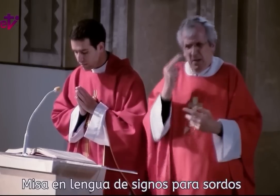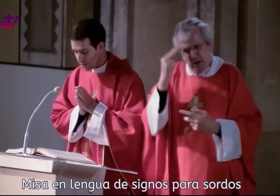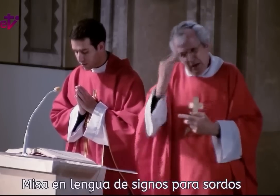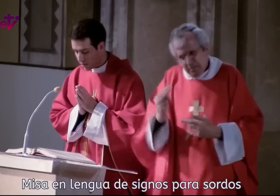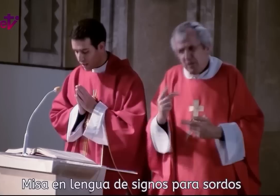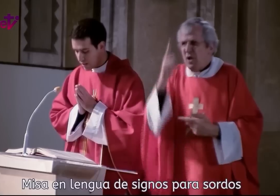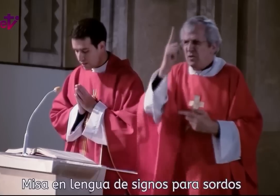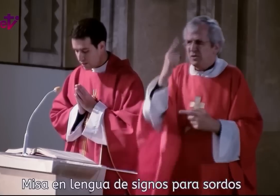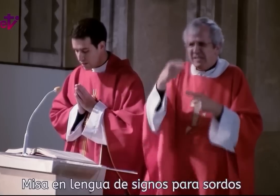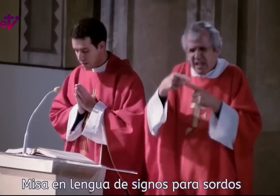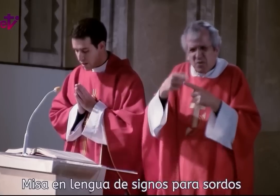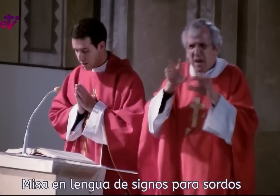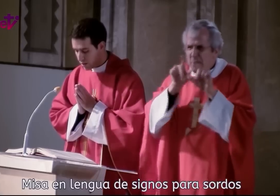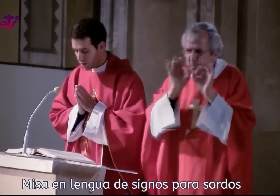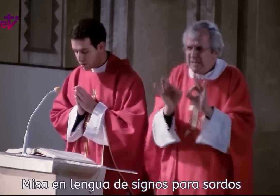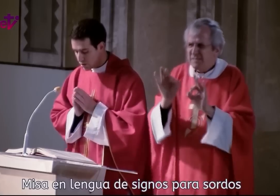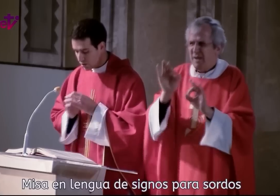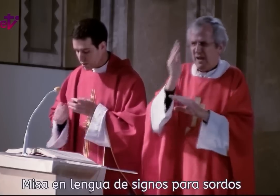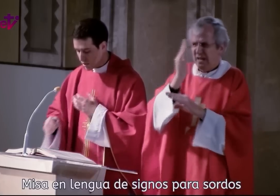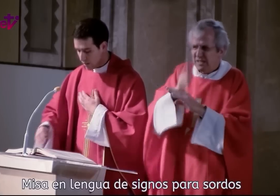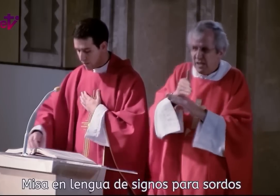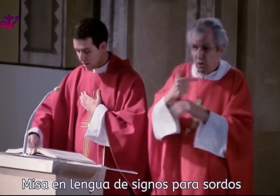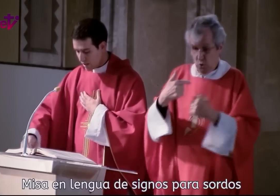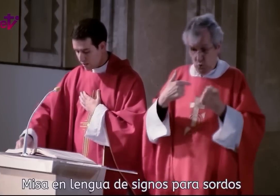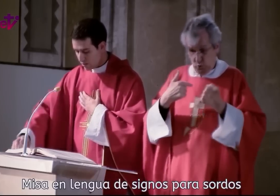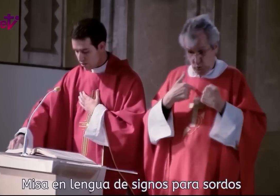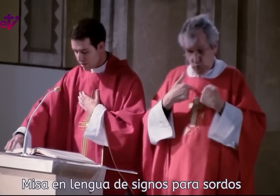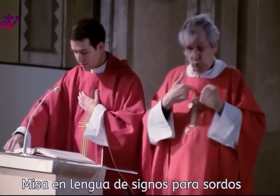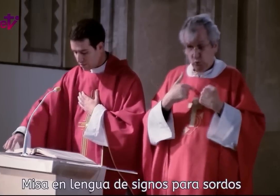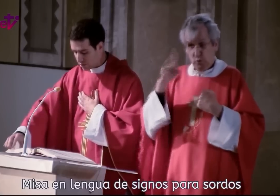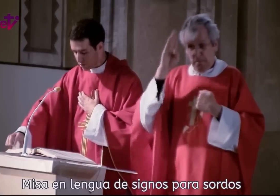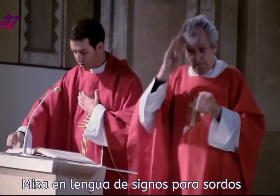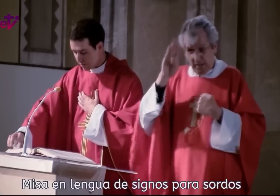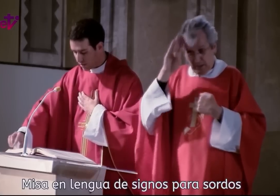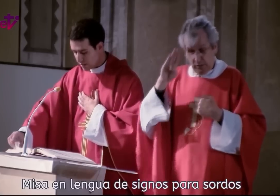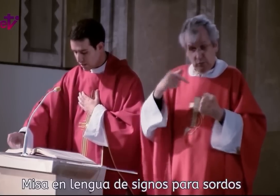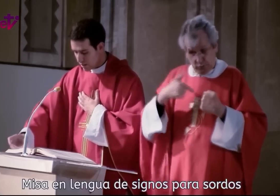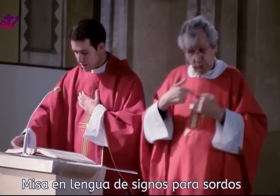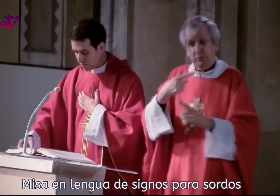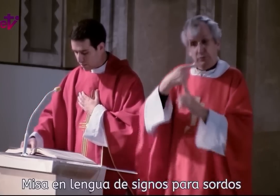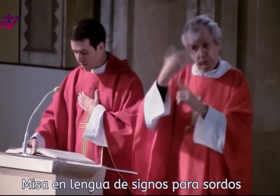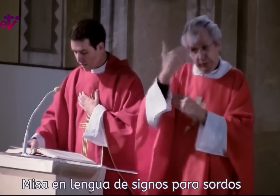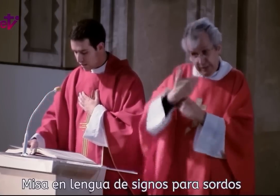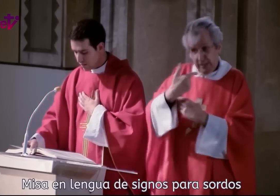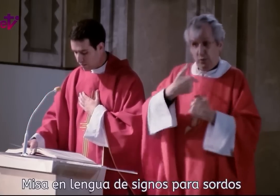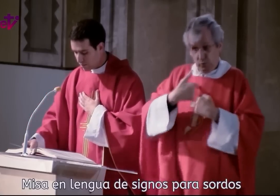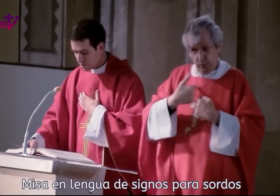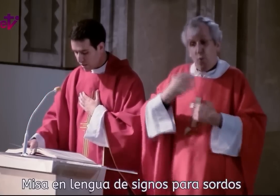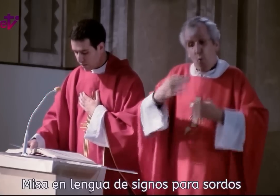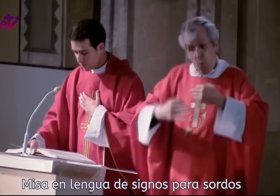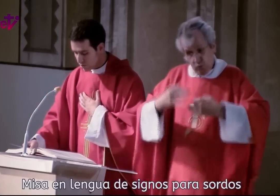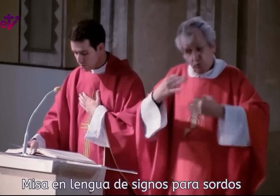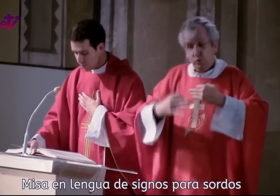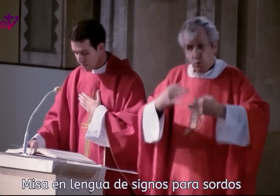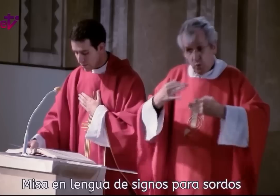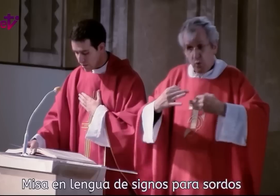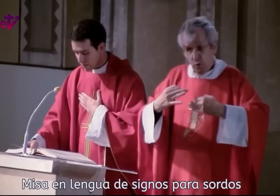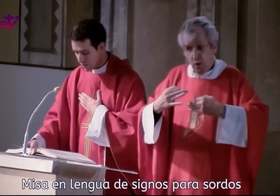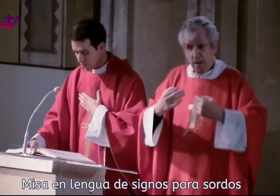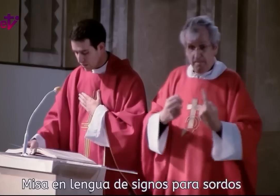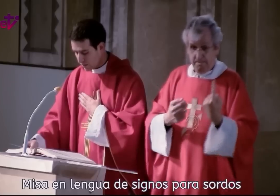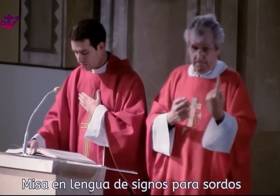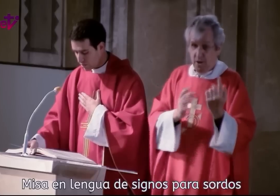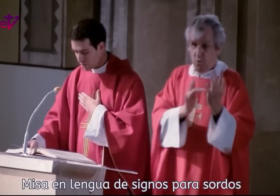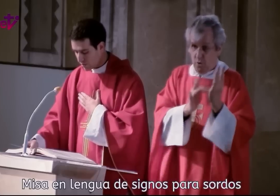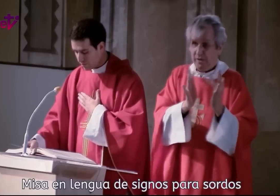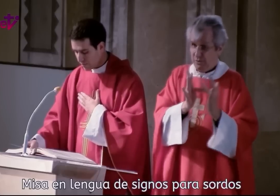en la misma condena? Nosotros, en verdad, lo estamos justamente, porque recibimos el justo pago de